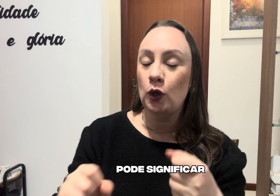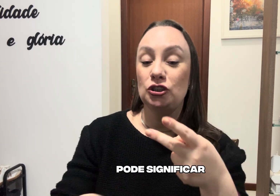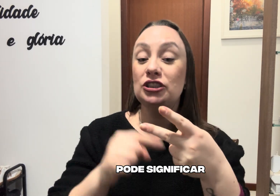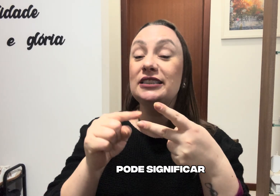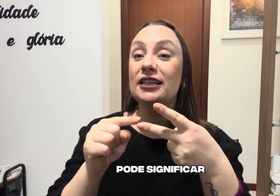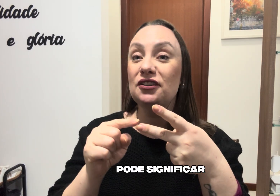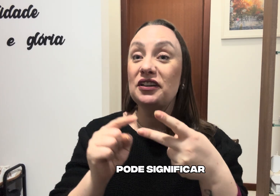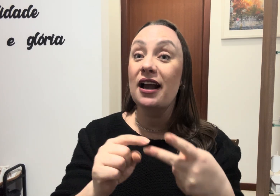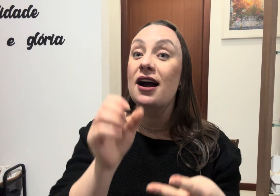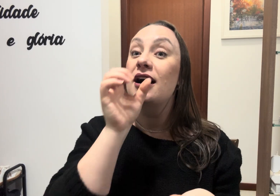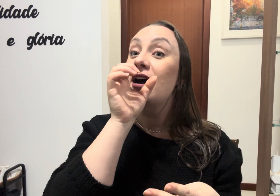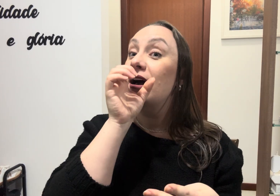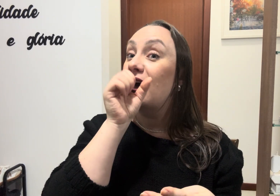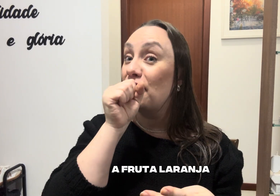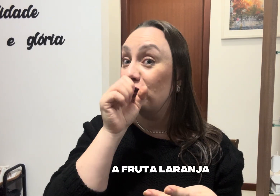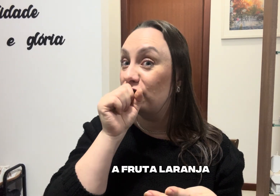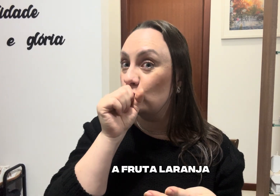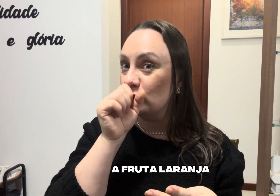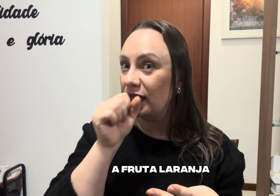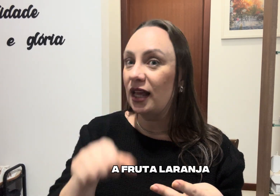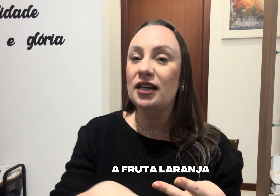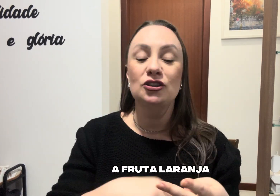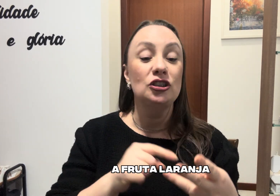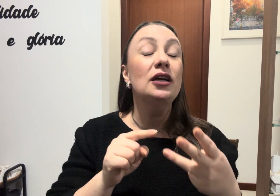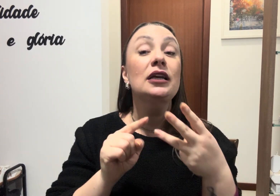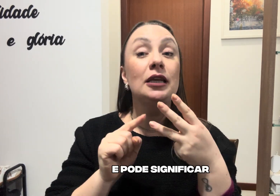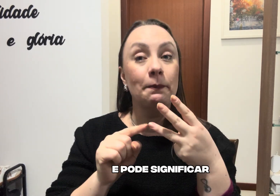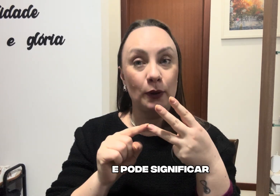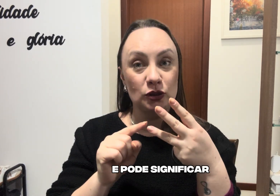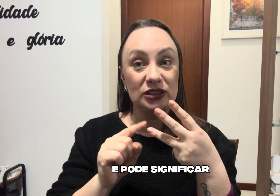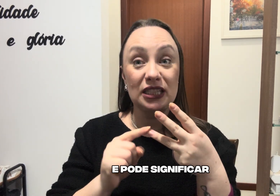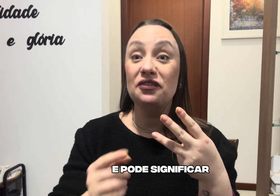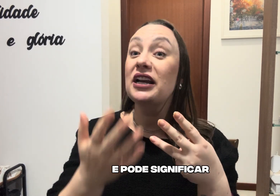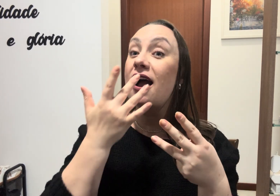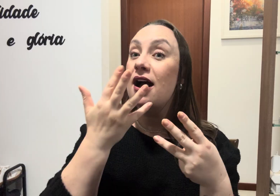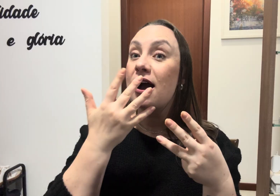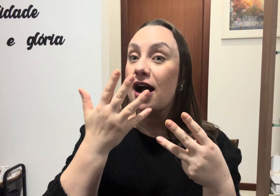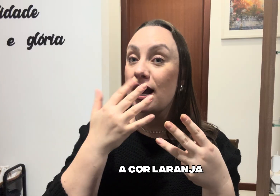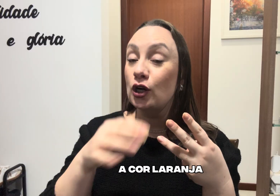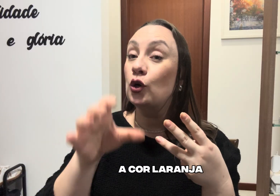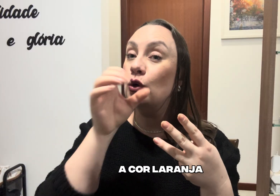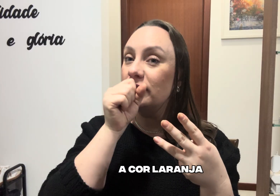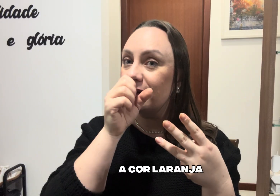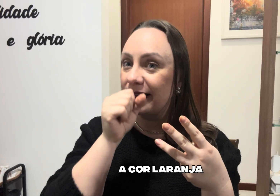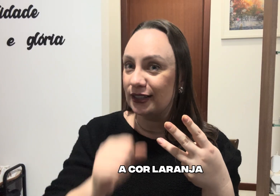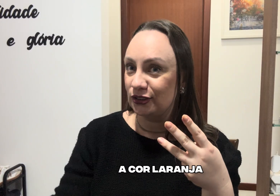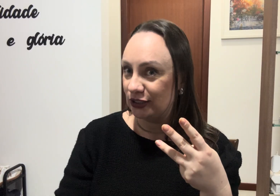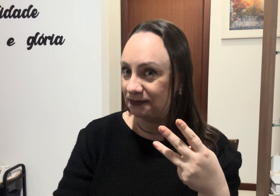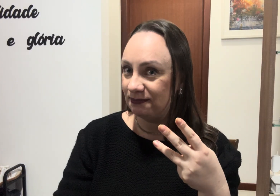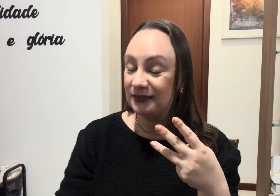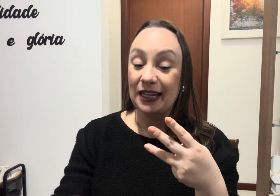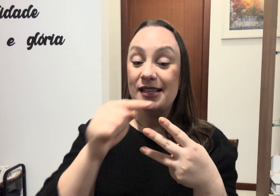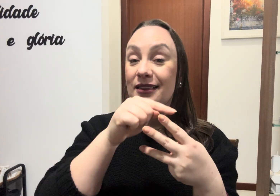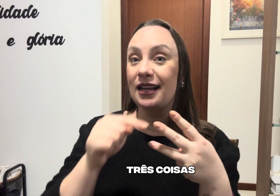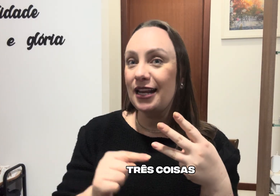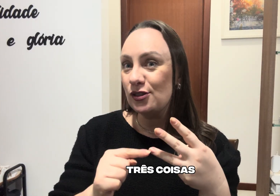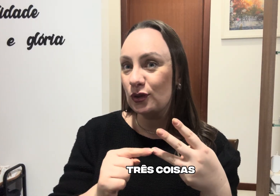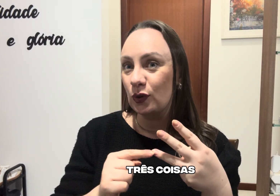pode significar a fruta laranja e pode significar a cor laranja. 3